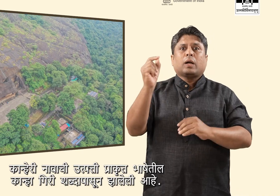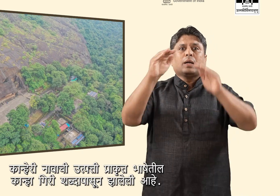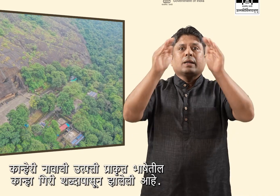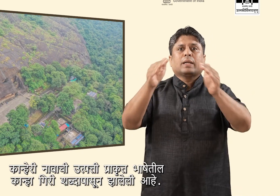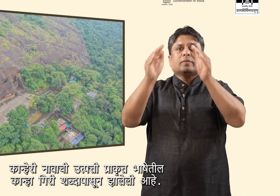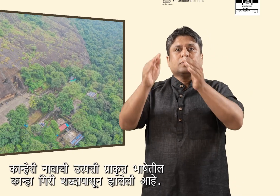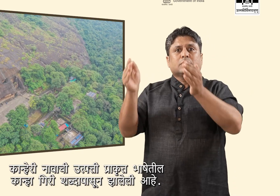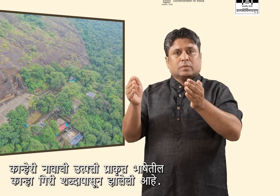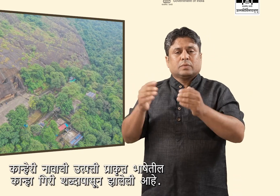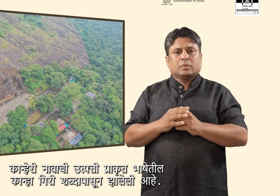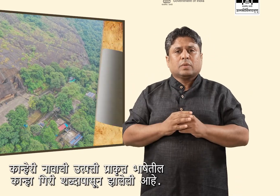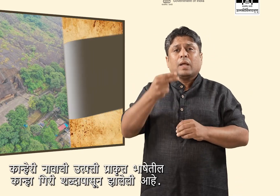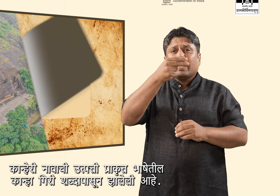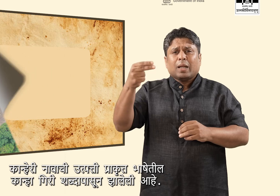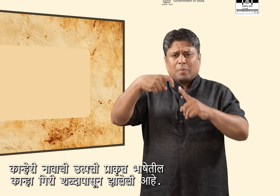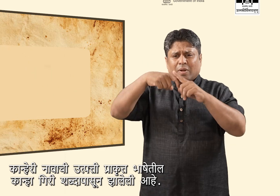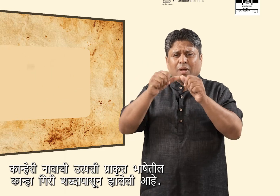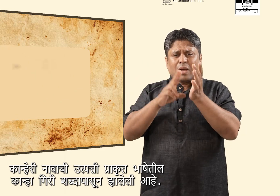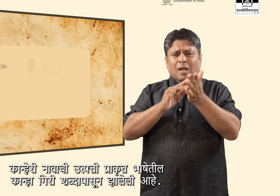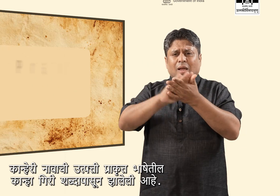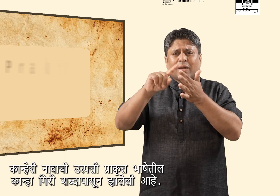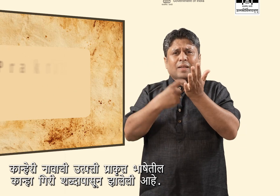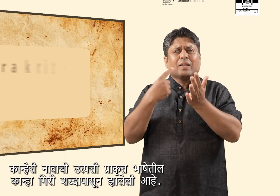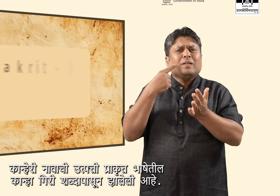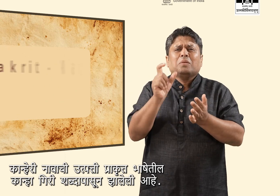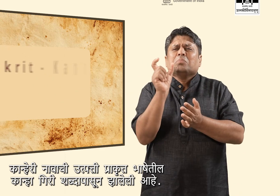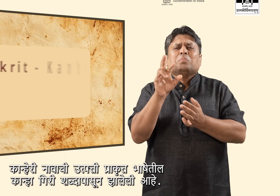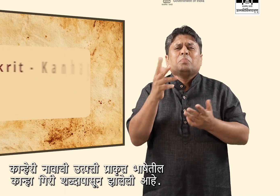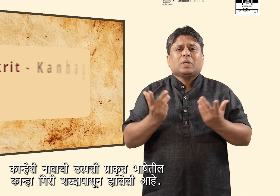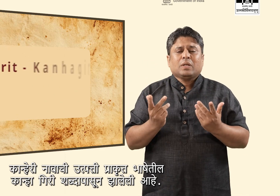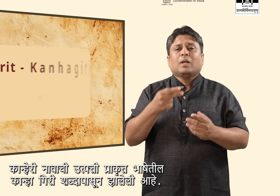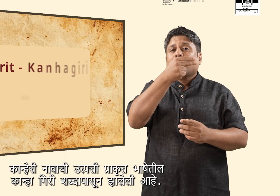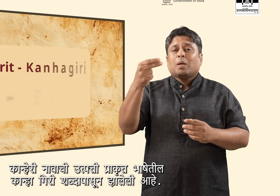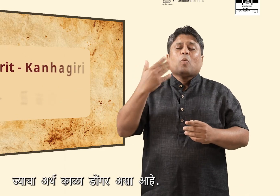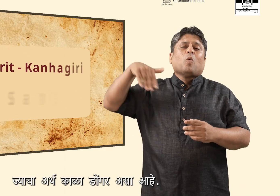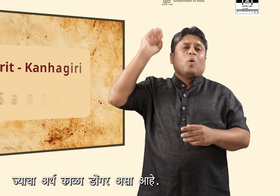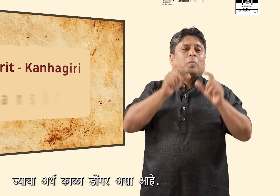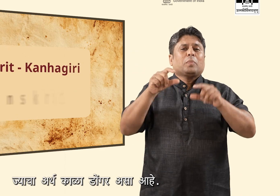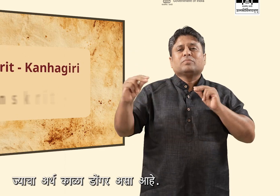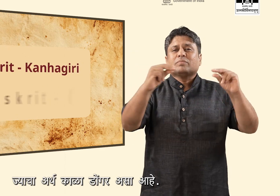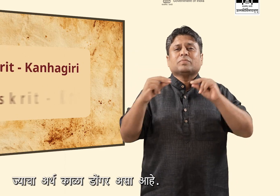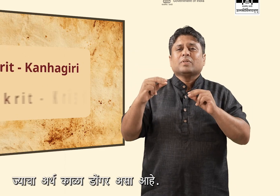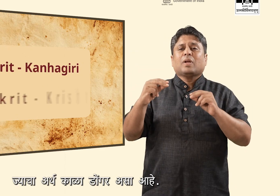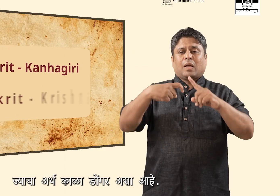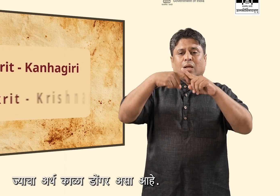कान्हेरी नावाची उत्पत्ती प्राकृत भाषेतील कान्हागिरी शब्दापासून झालेली आहे, ज्याचा अर्थ काळा डोंगर असा